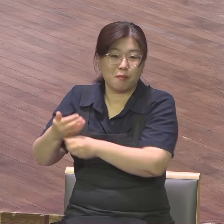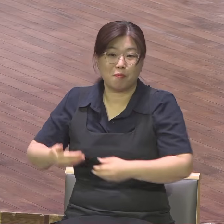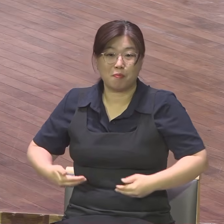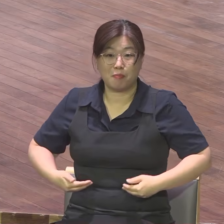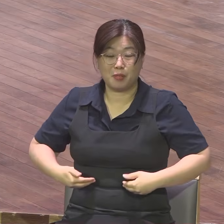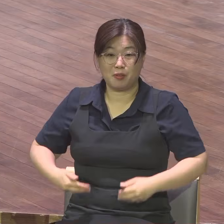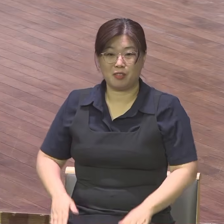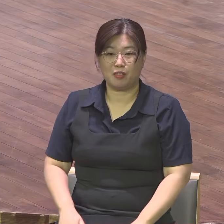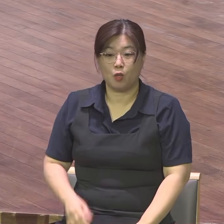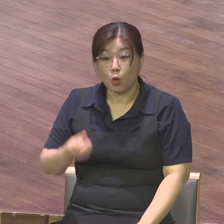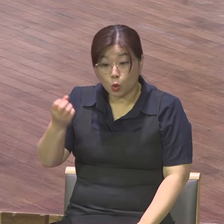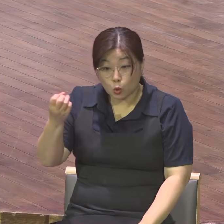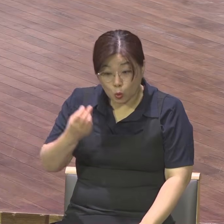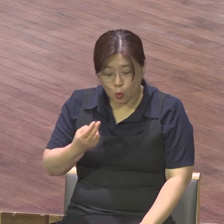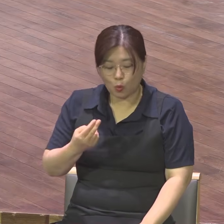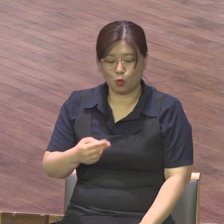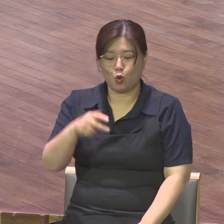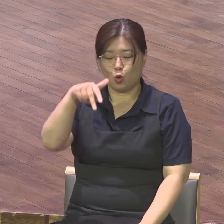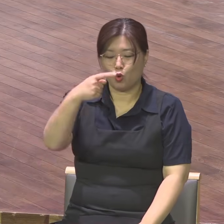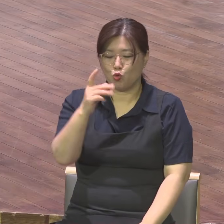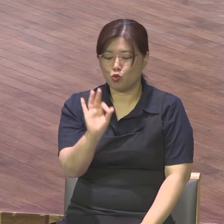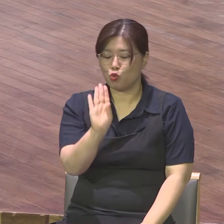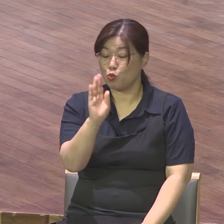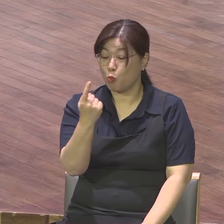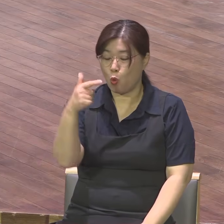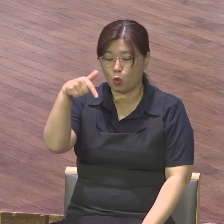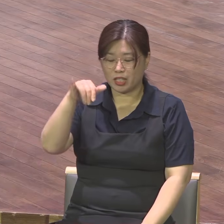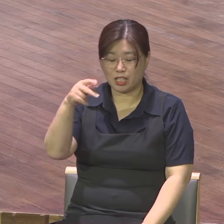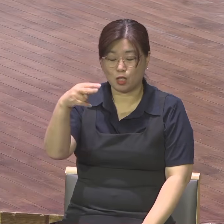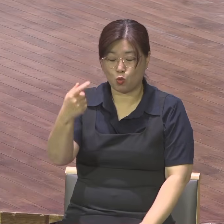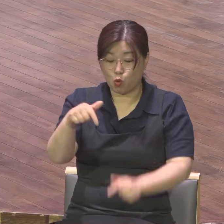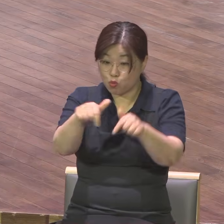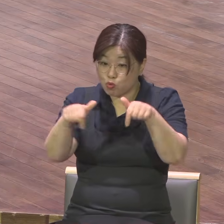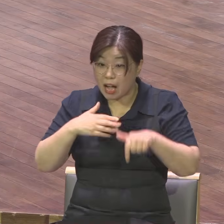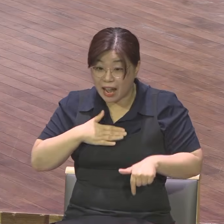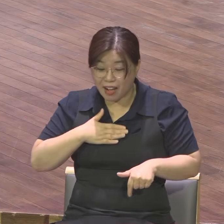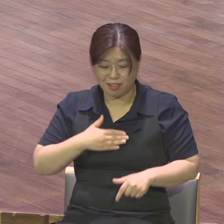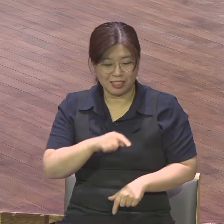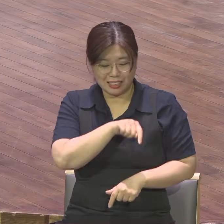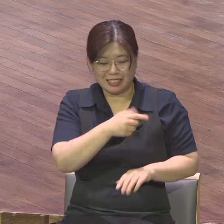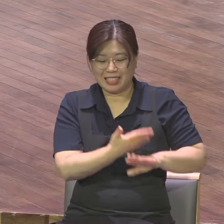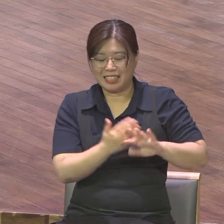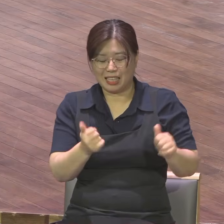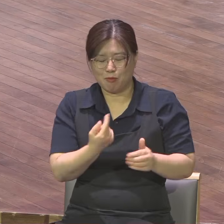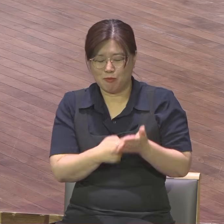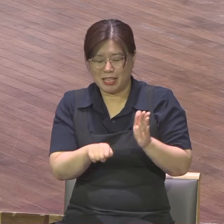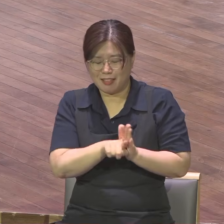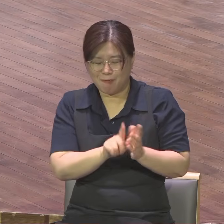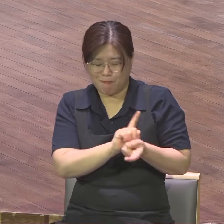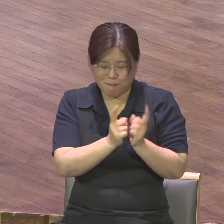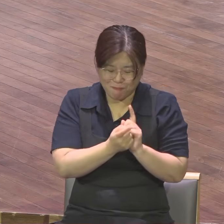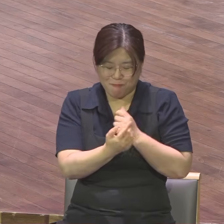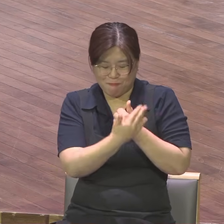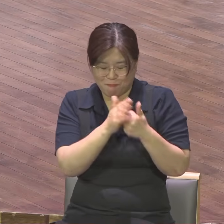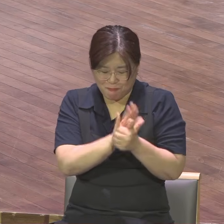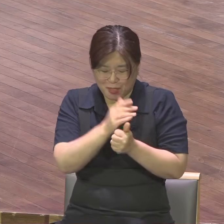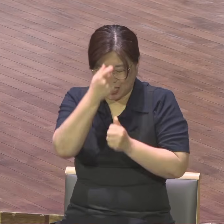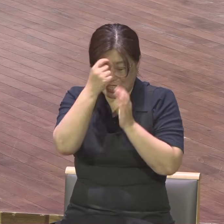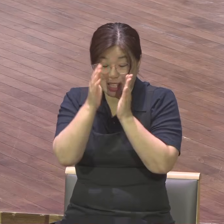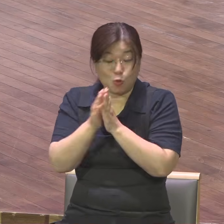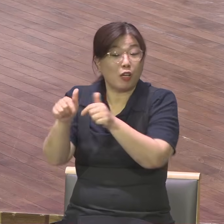정보기도에 부탁하고 우리 가정에 이분이 예수라 믿습니다. 예, 좀 믿게 기도해 주십시오. 골육점도 좀 찾아가서 복음 좀 전해 주십시오.